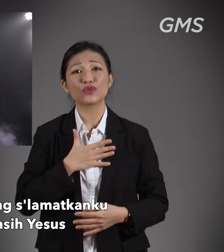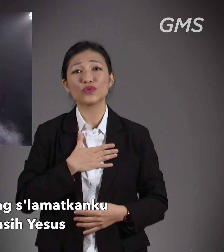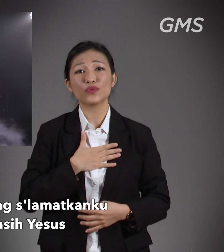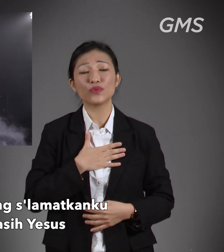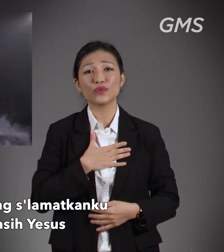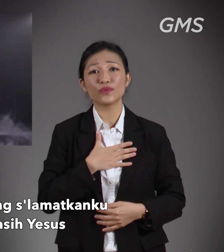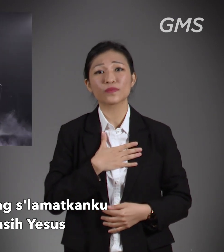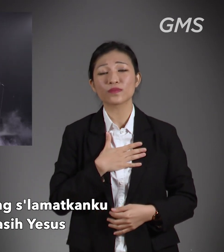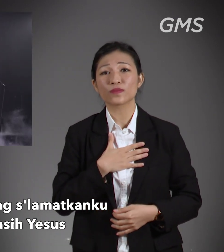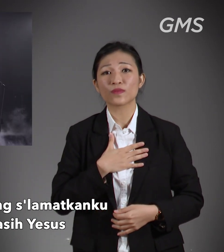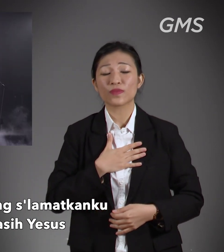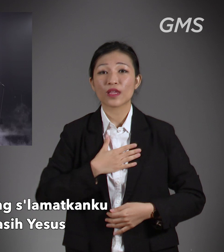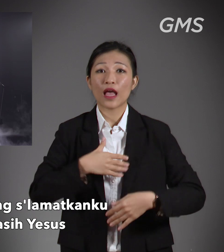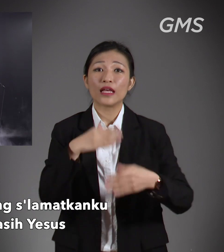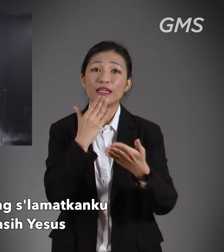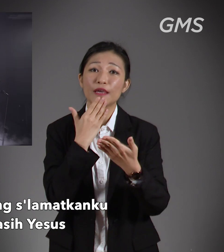selamatkanku.